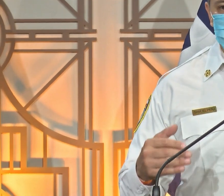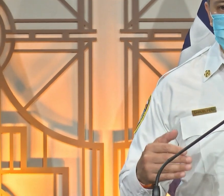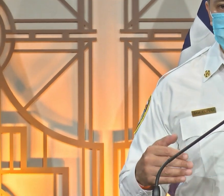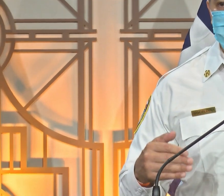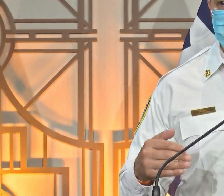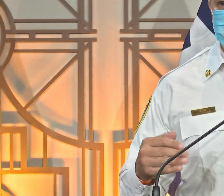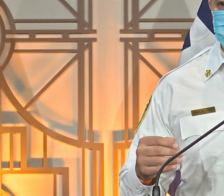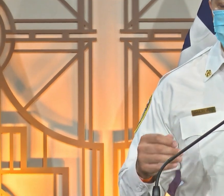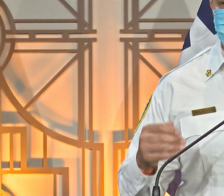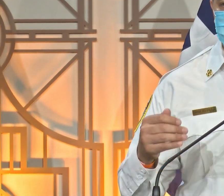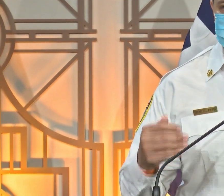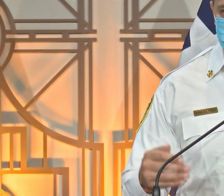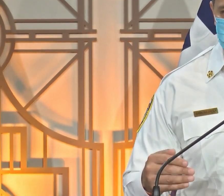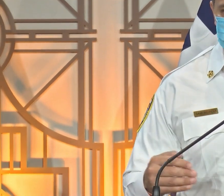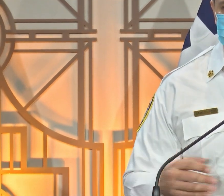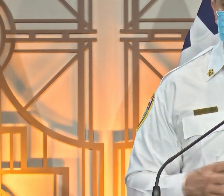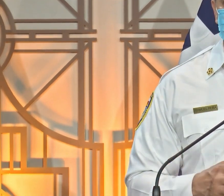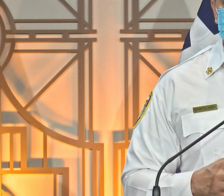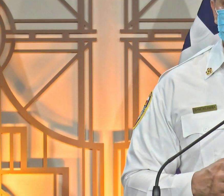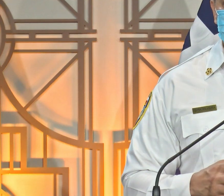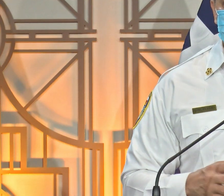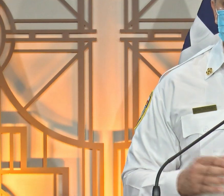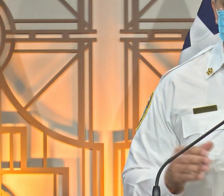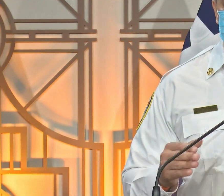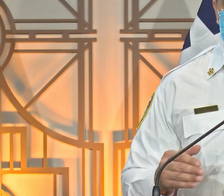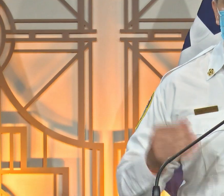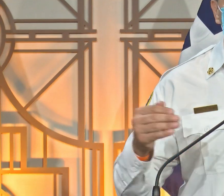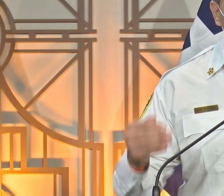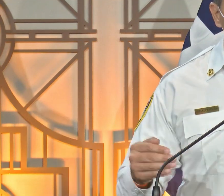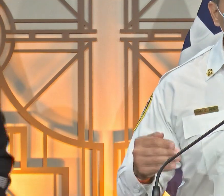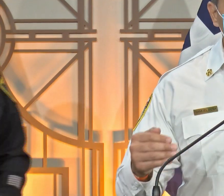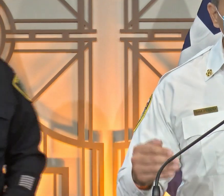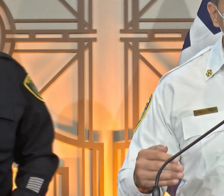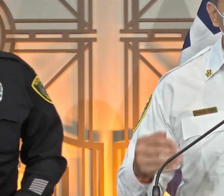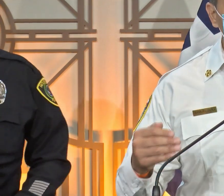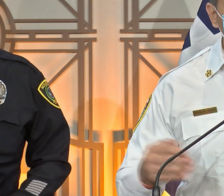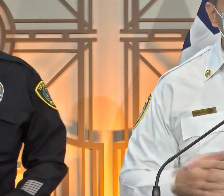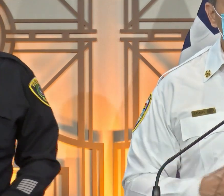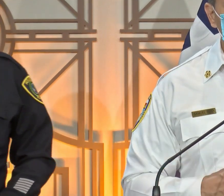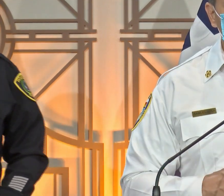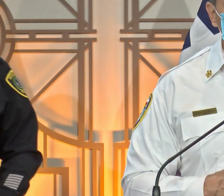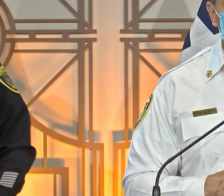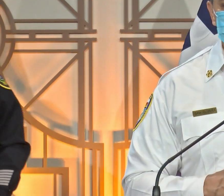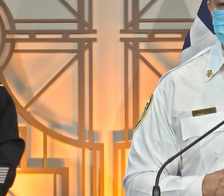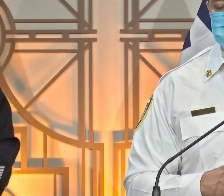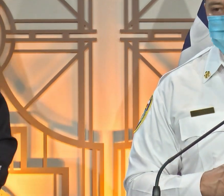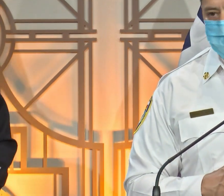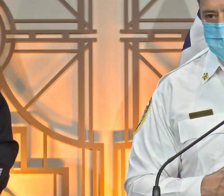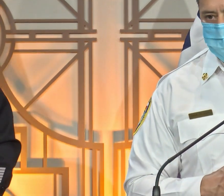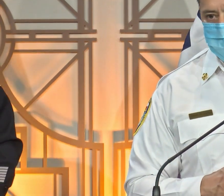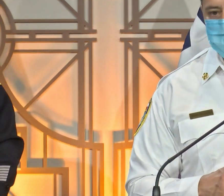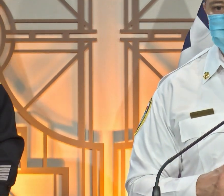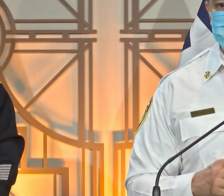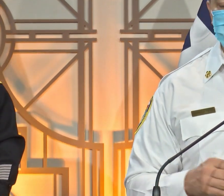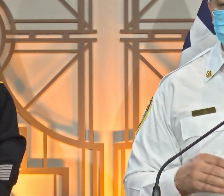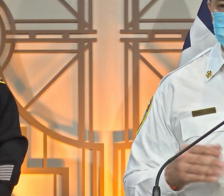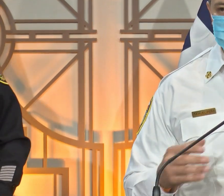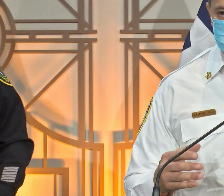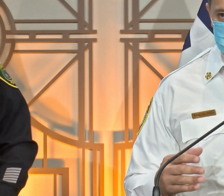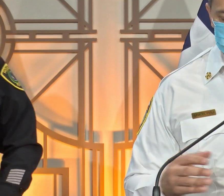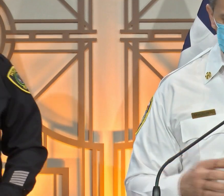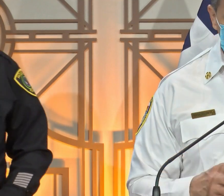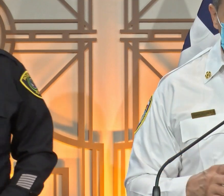para poder tomar las pruebas y ir a los doctores si estamos positivos y